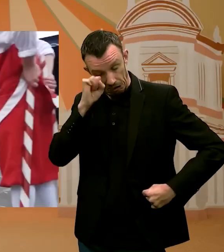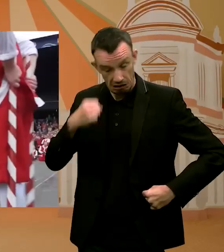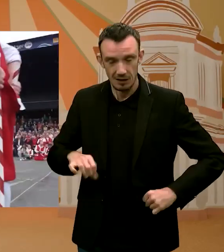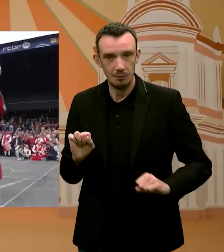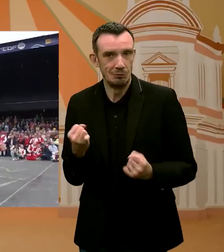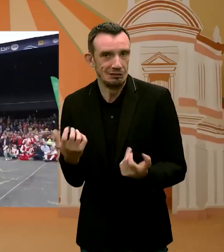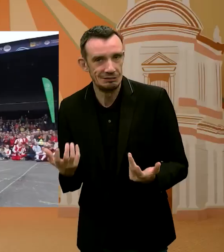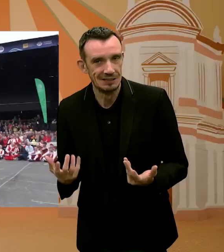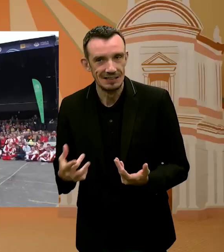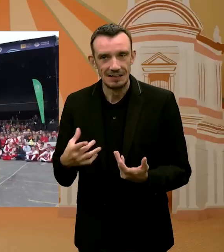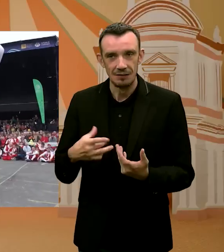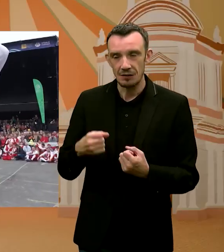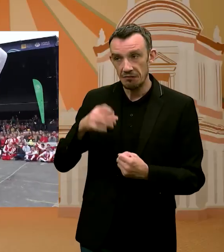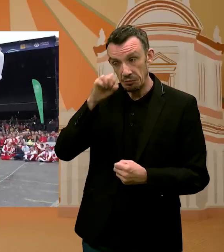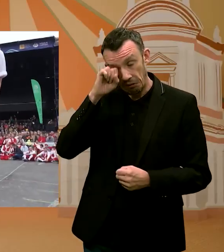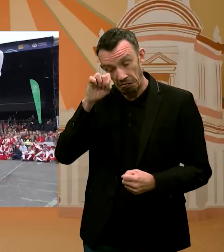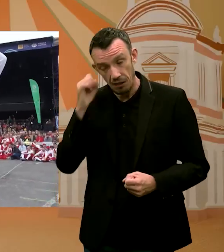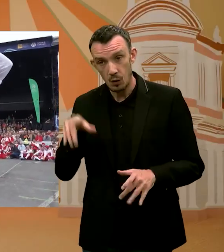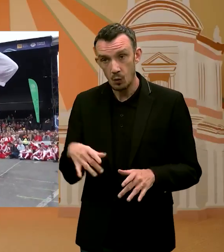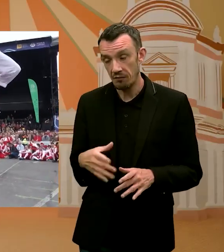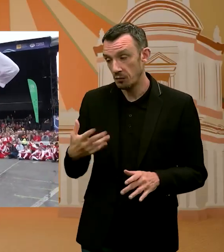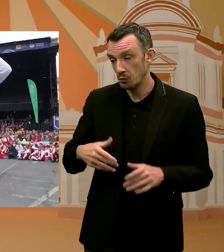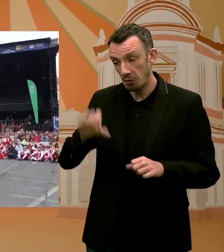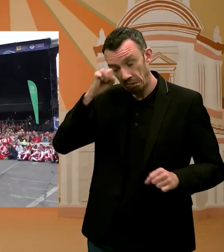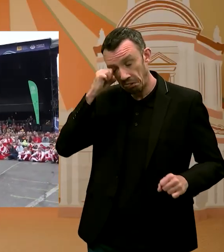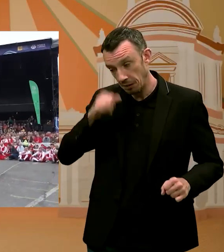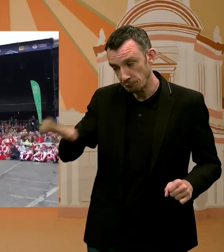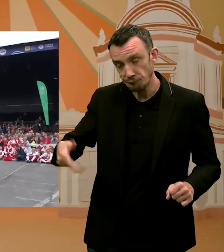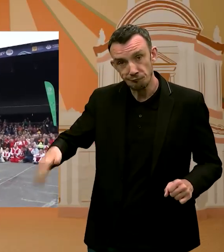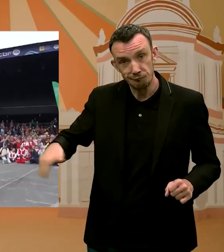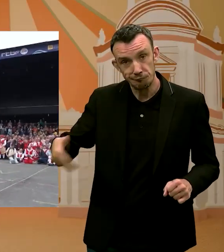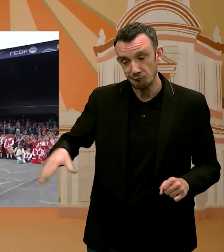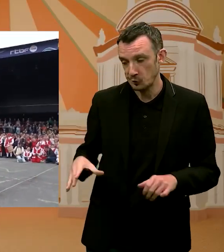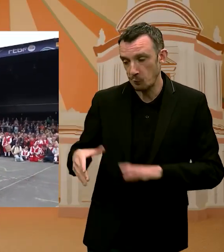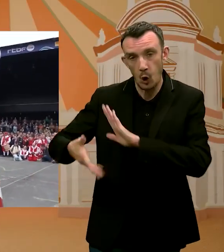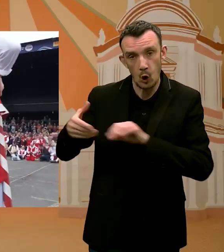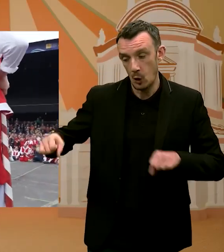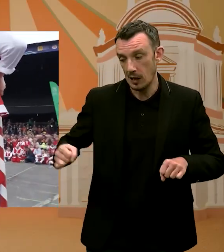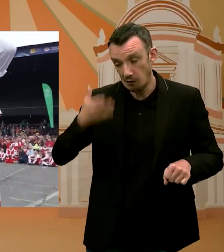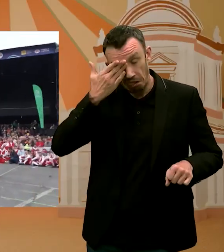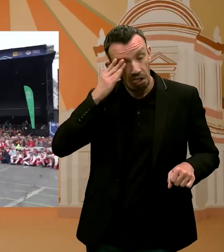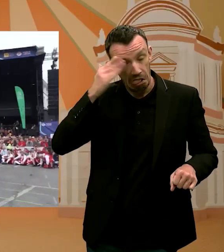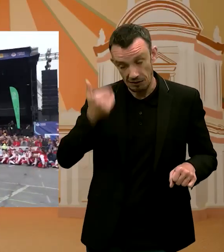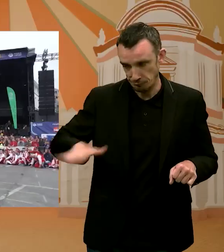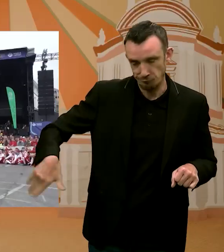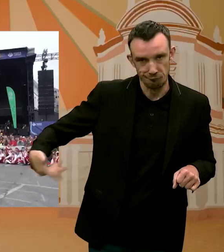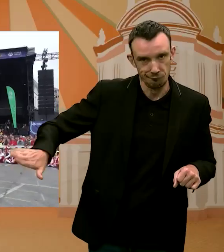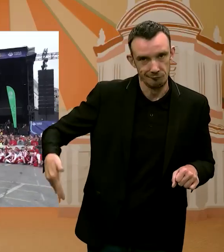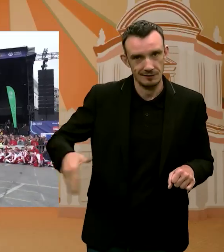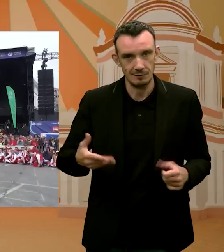et s'essuyer sur quelqu'un d'autre. Moi je me suis sur les autres, j'admettais que je le faisais. Évidemment. Mais c'est pas très agréable parce qu'à la vue à ce moment-là est un peu